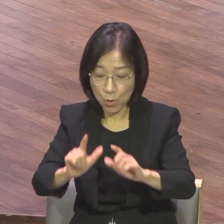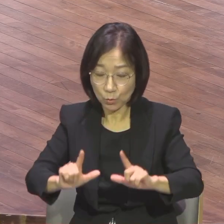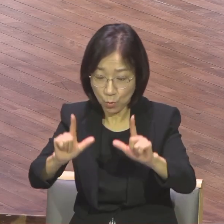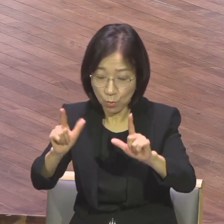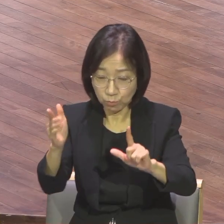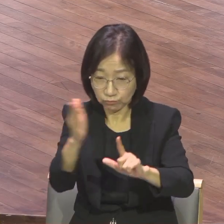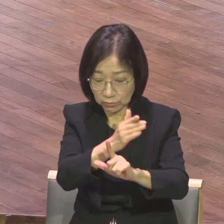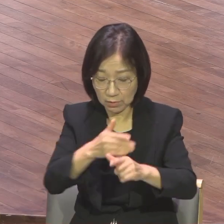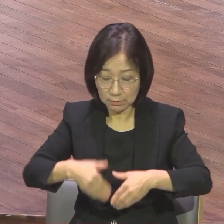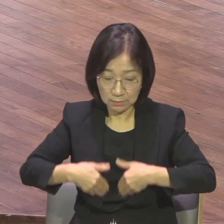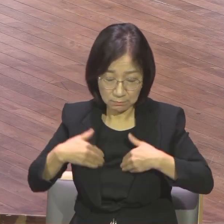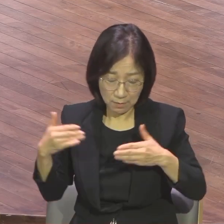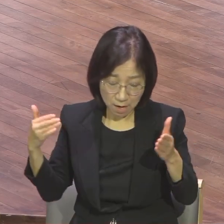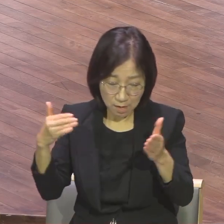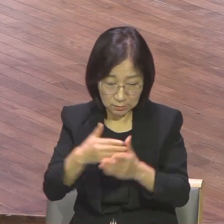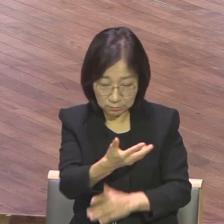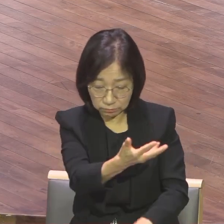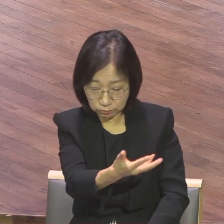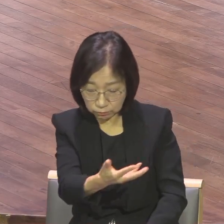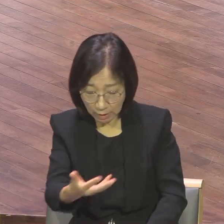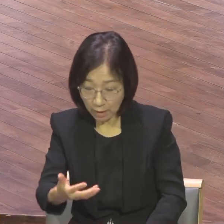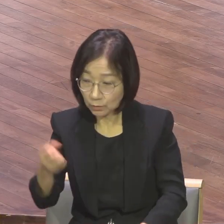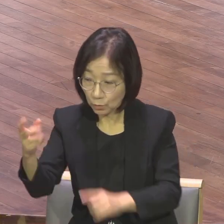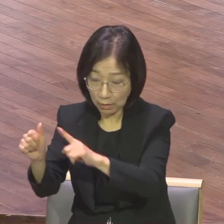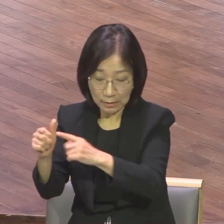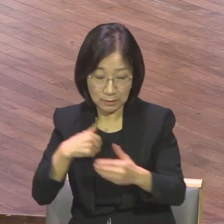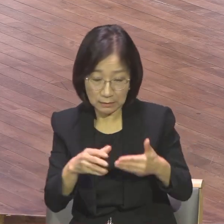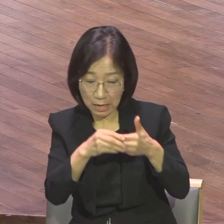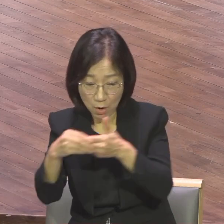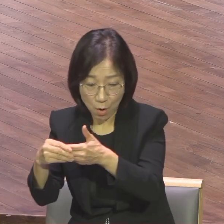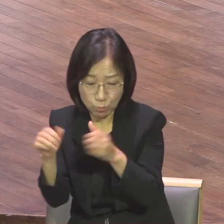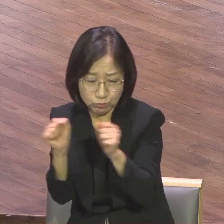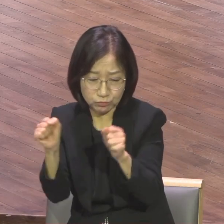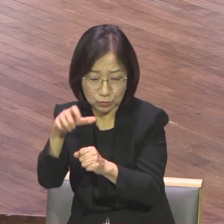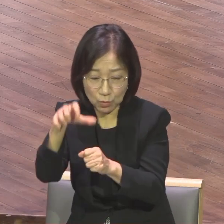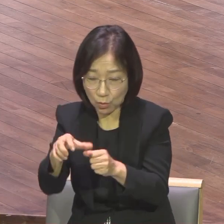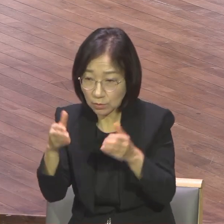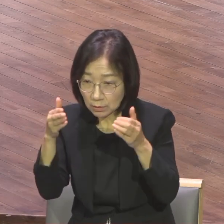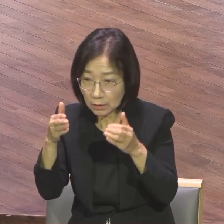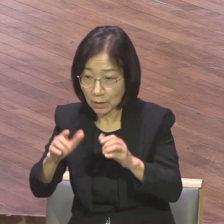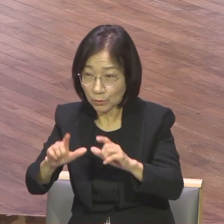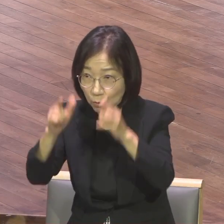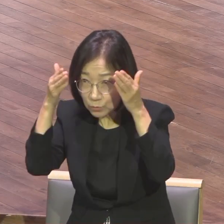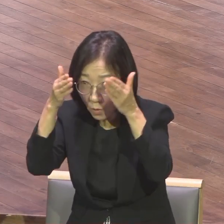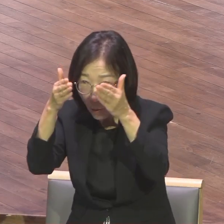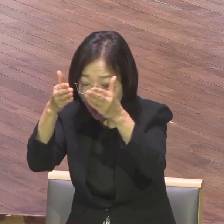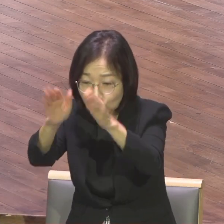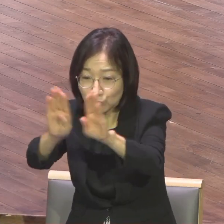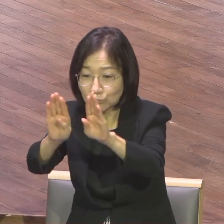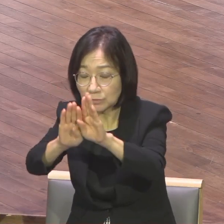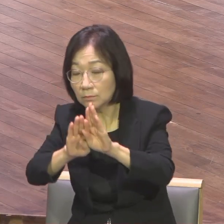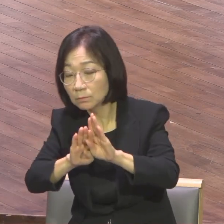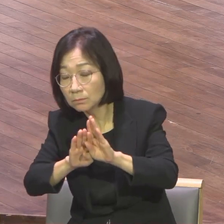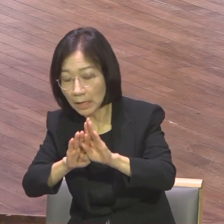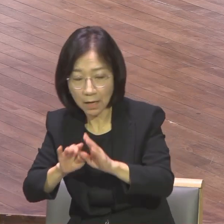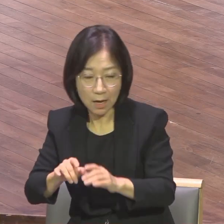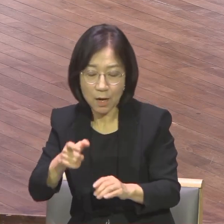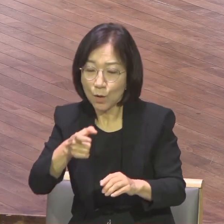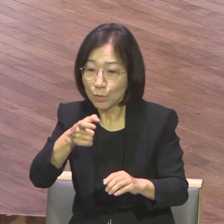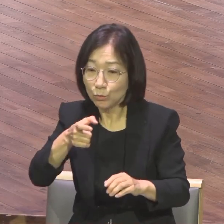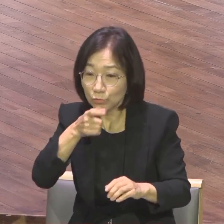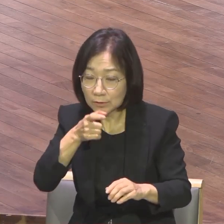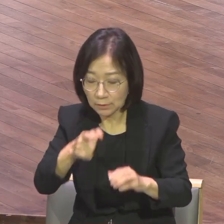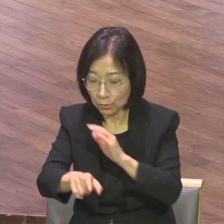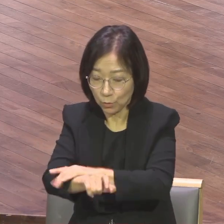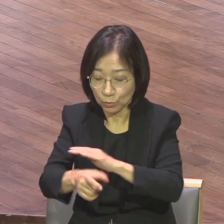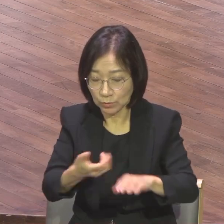흘러내리더라. 그가 또 나를 데리고 북문으로 나가서 바깥길로 꺾여 동쪽을 향한 바깥문에 이르시기로 본즉 물이 그 오른쪽에서